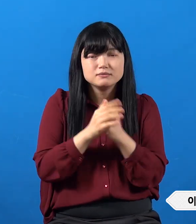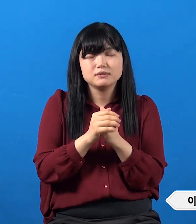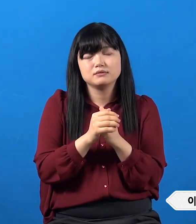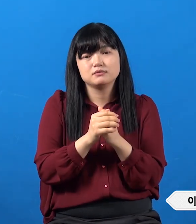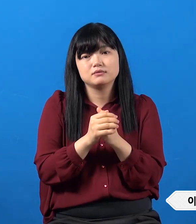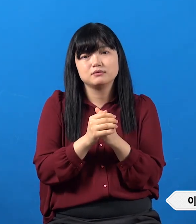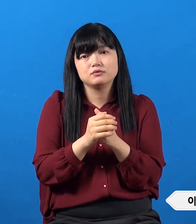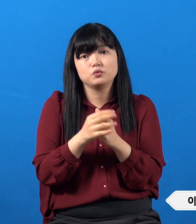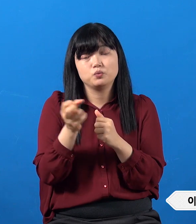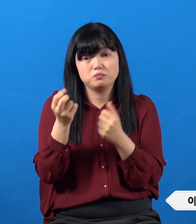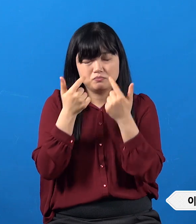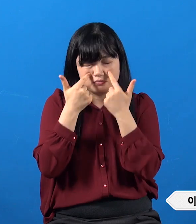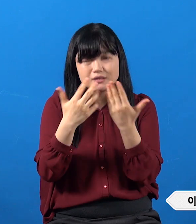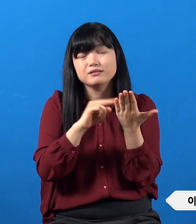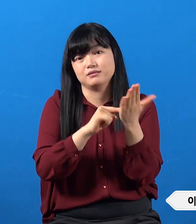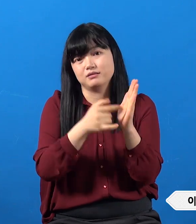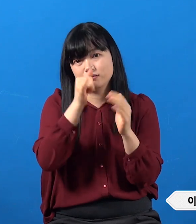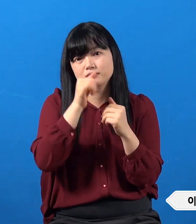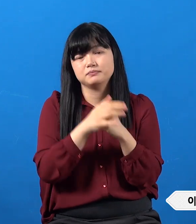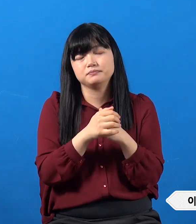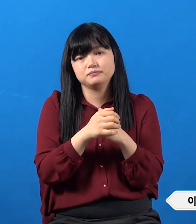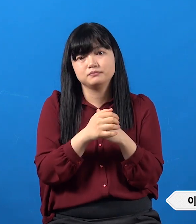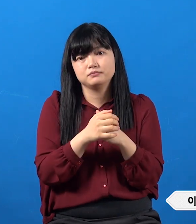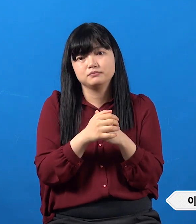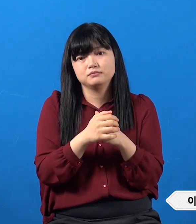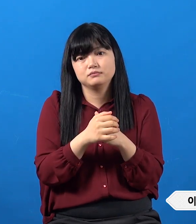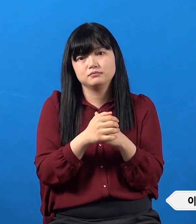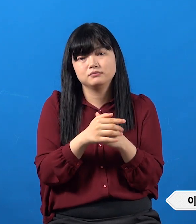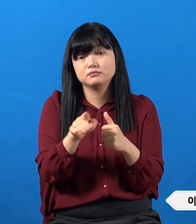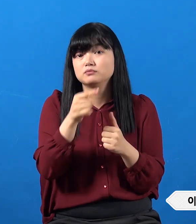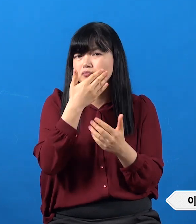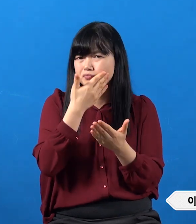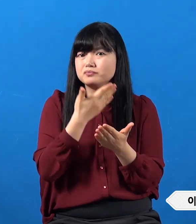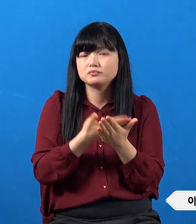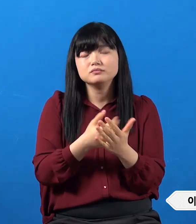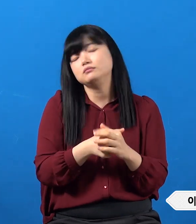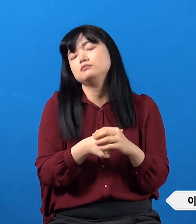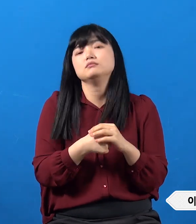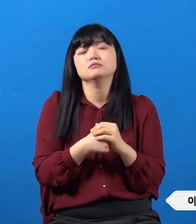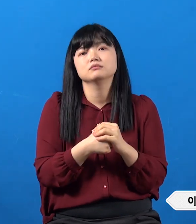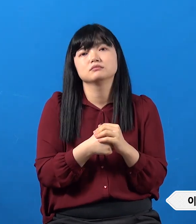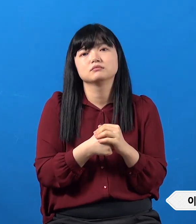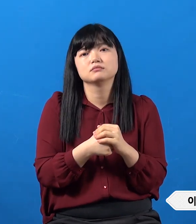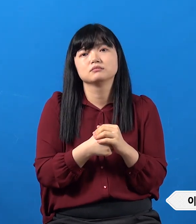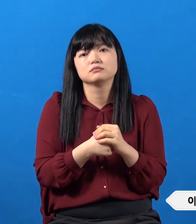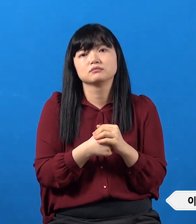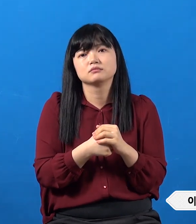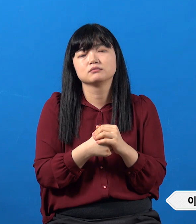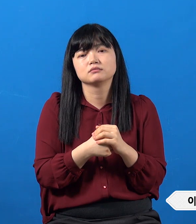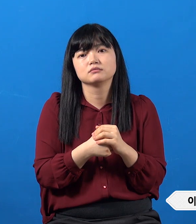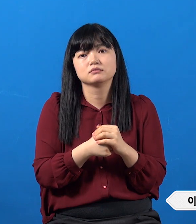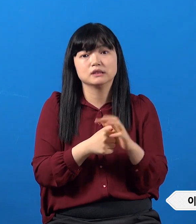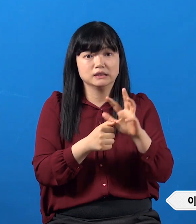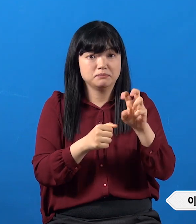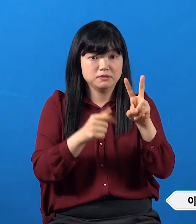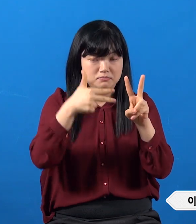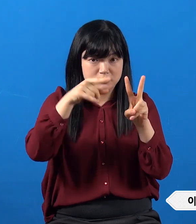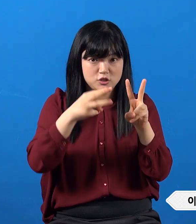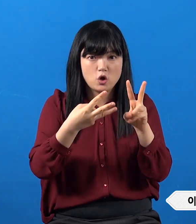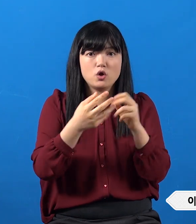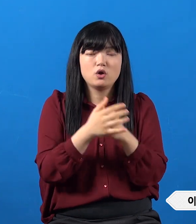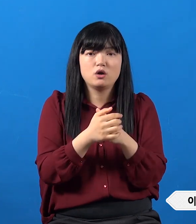본문에서도 다시 드러나고 있는 거예요. 그러니까 회개가 얼마나 중요한 것인가. 자,